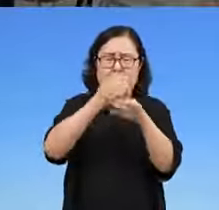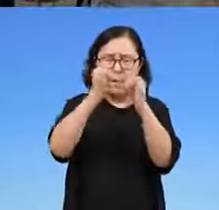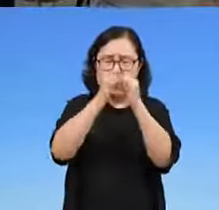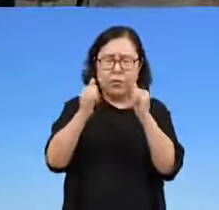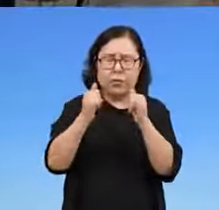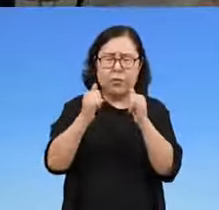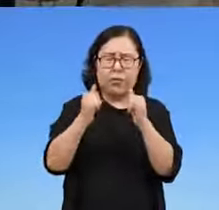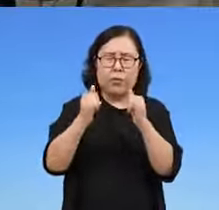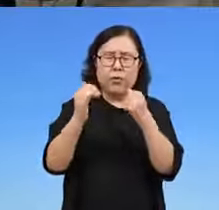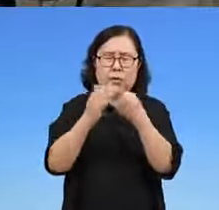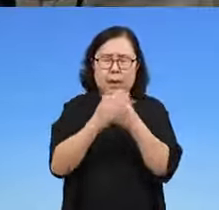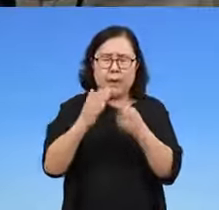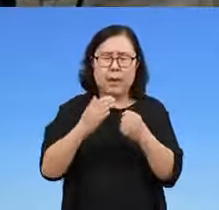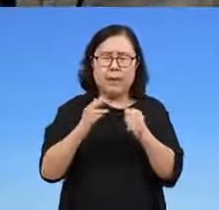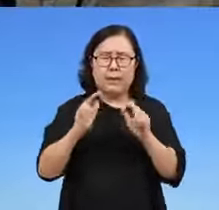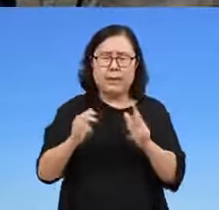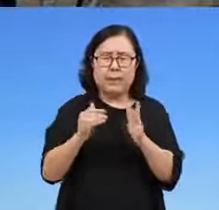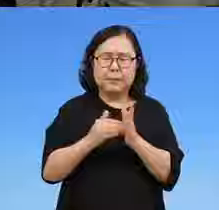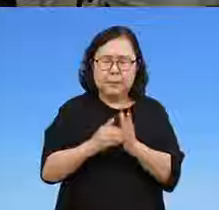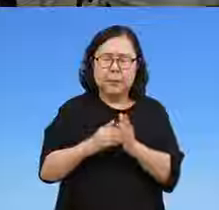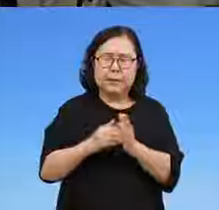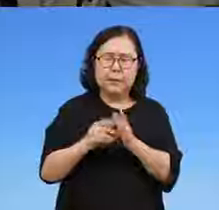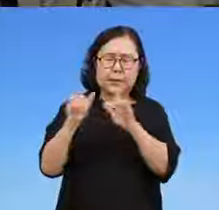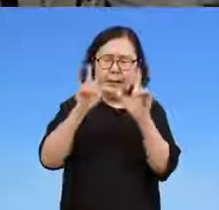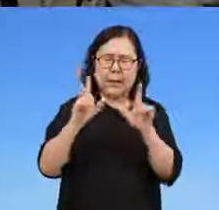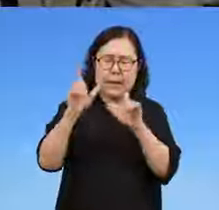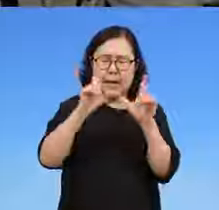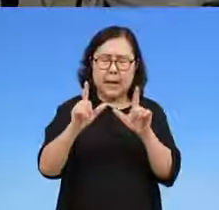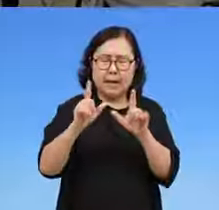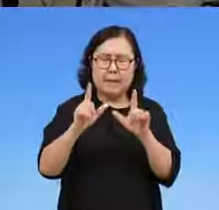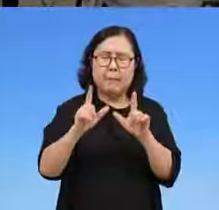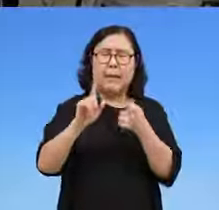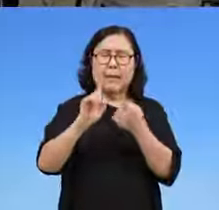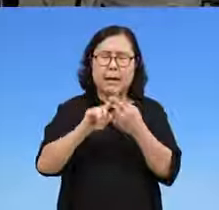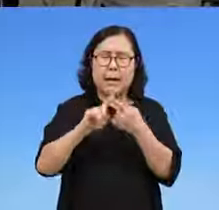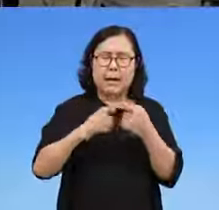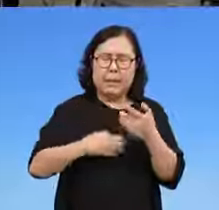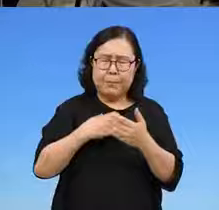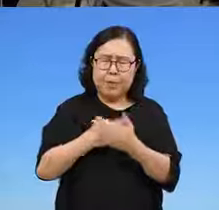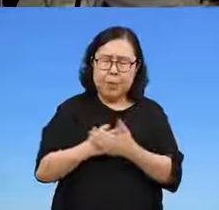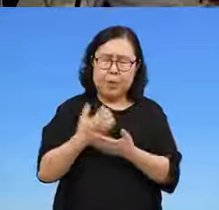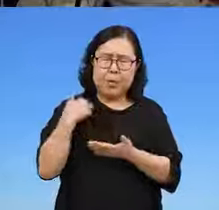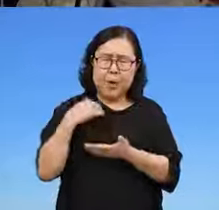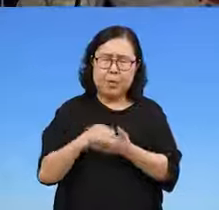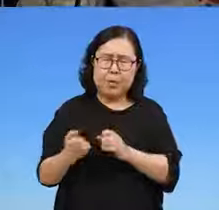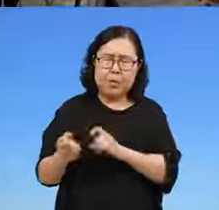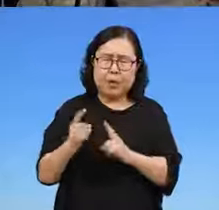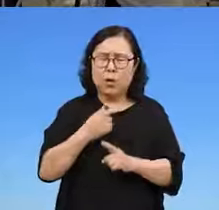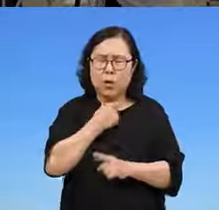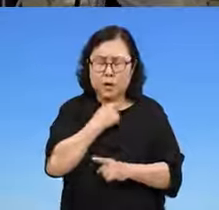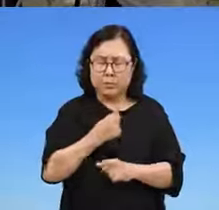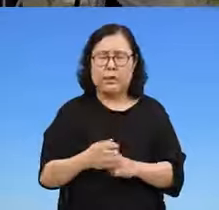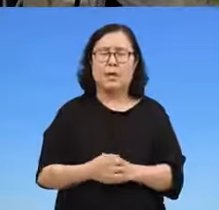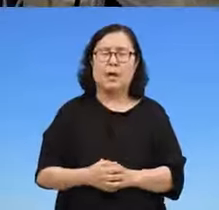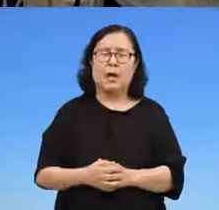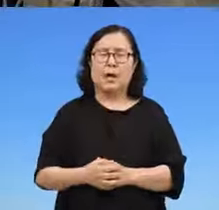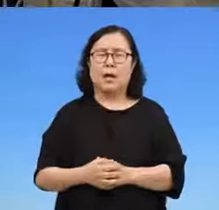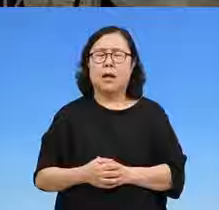의하여 오늘 우리가 이 자리까지 올 수 있게 된다는 이 감격이 회복되기를 원합니다. 하나님